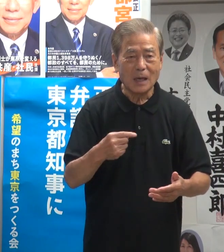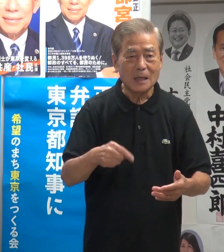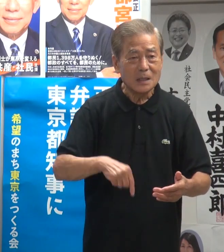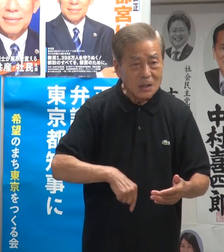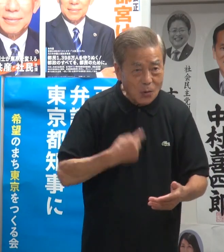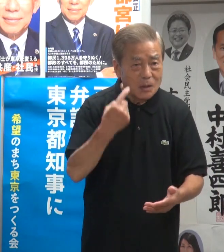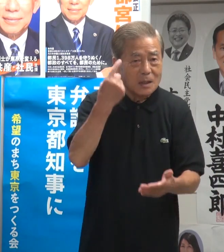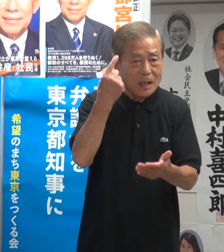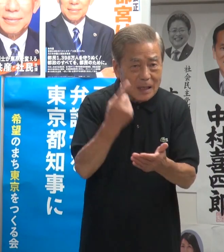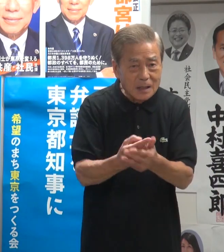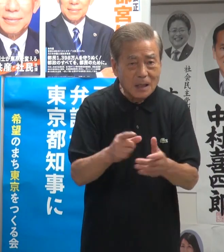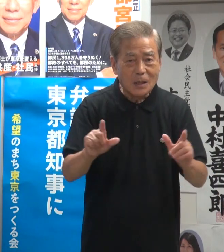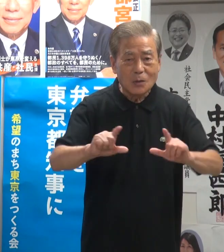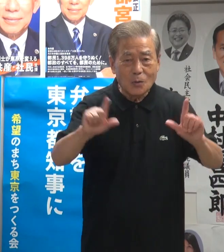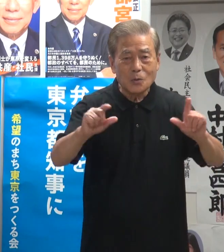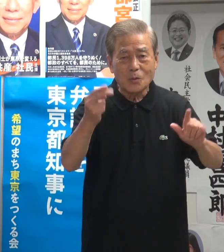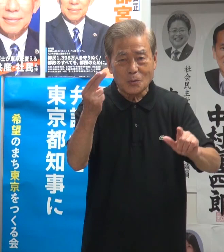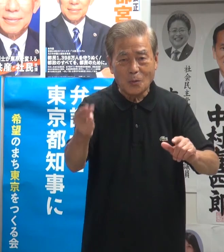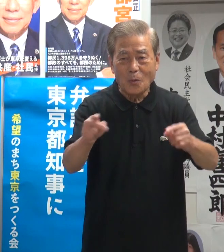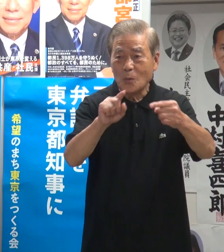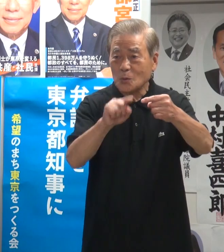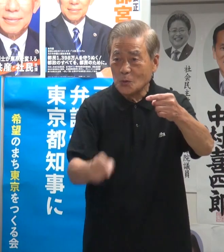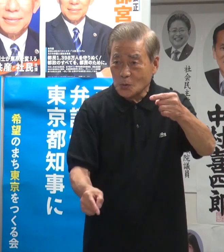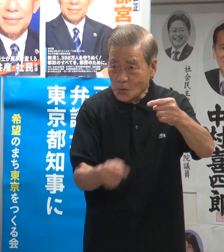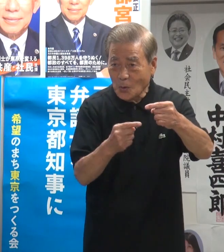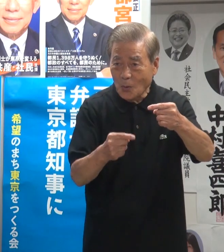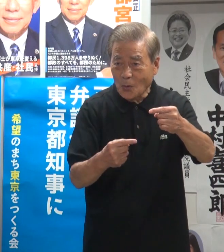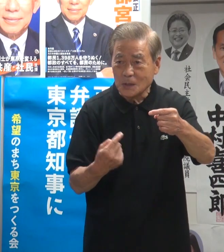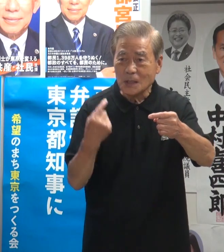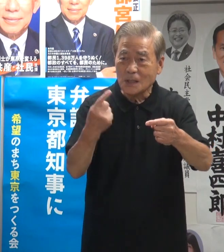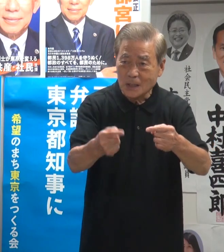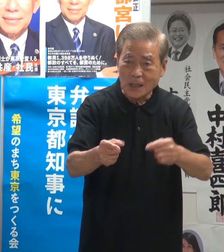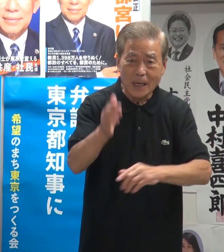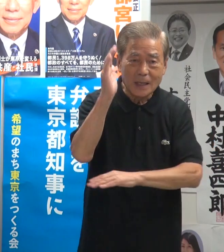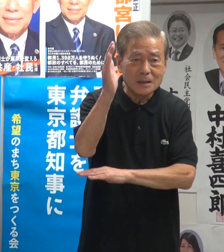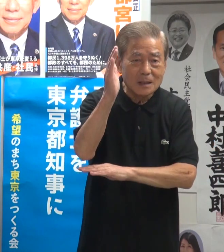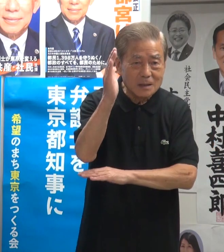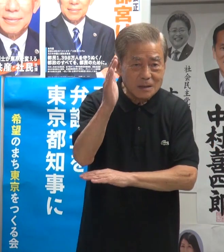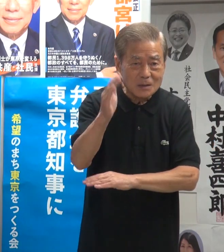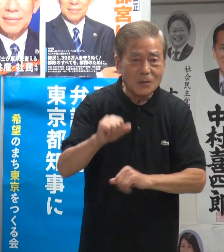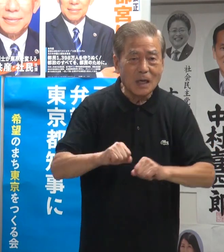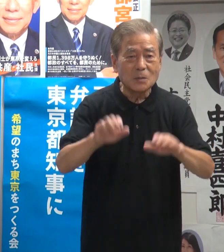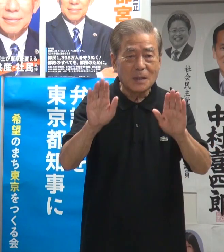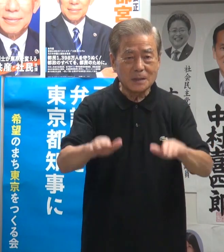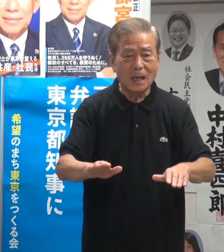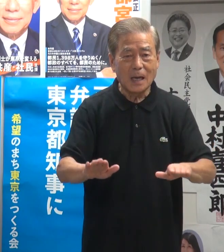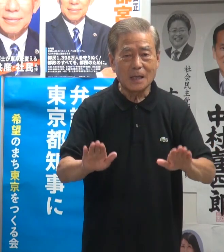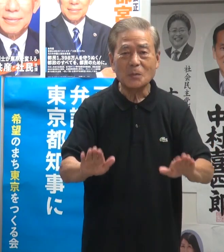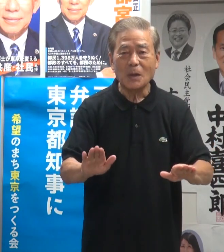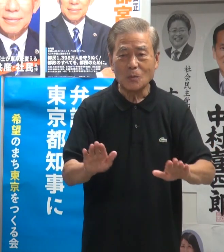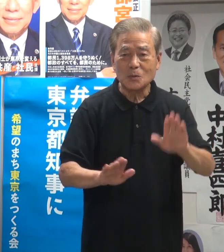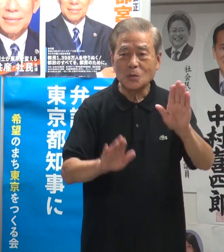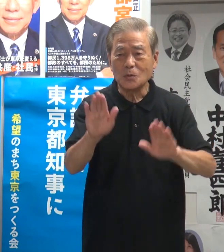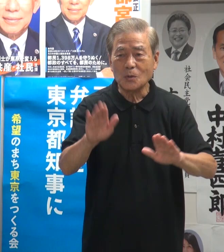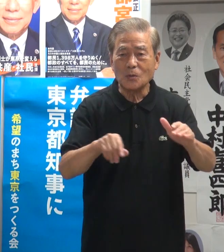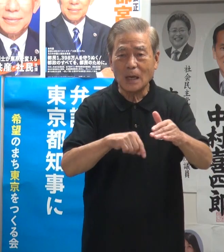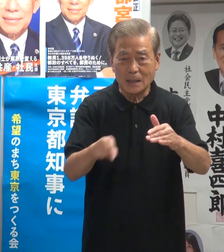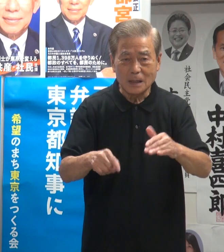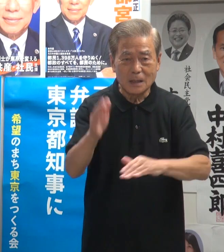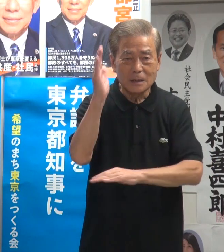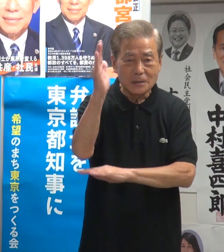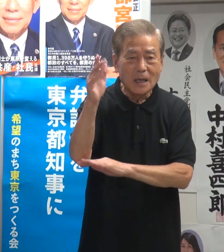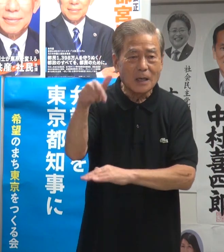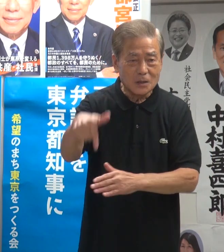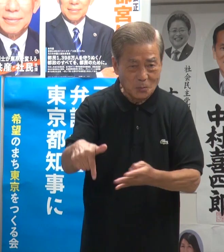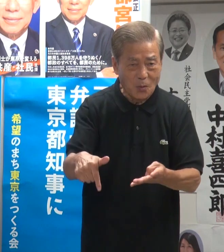私1人で最後の街頭演説やったんですけど、そういう状況の中で政府もそうです